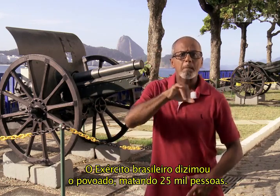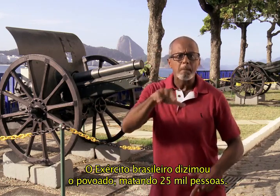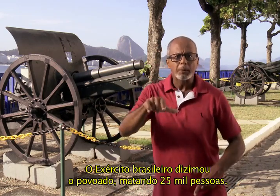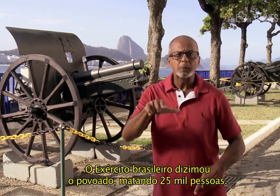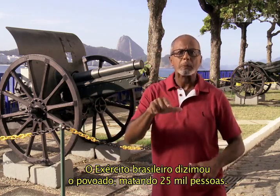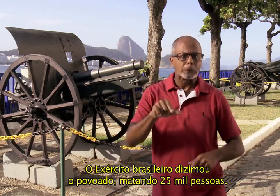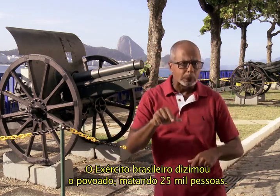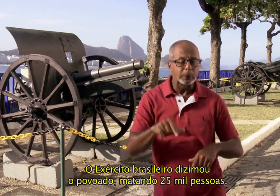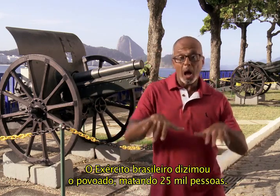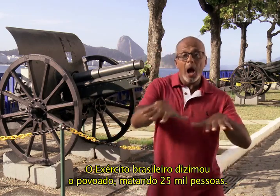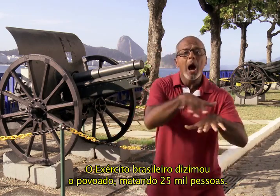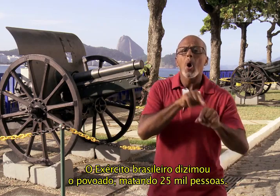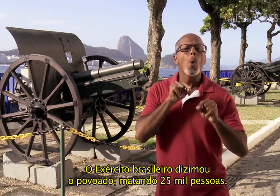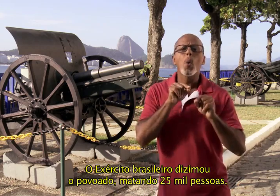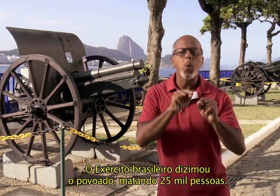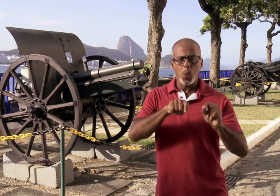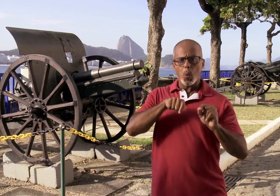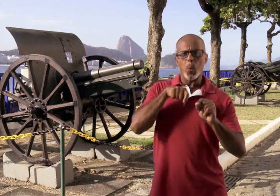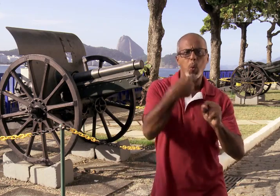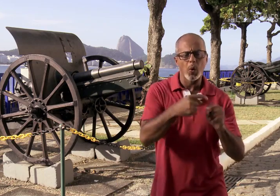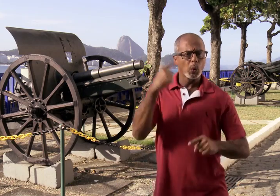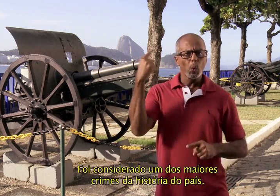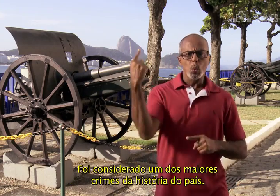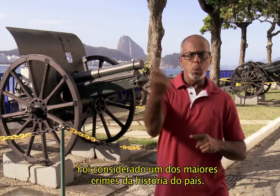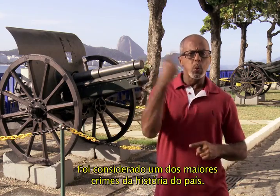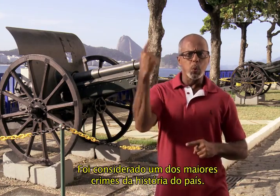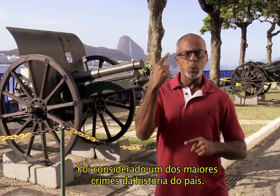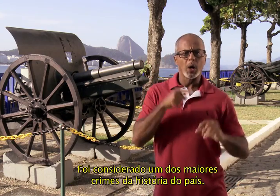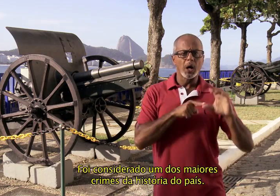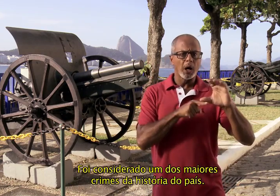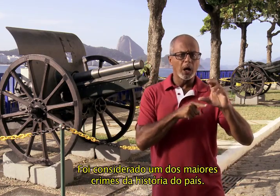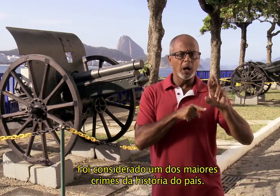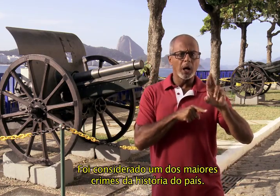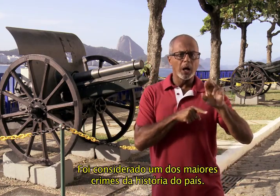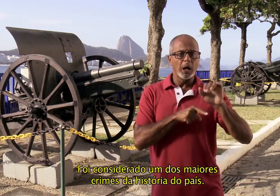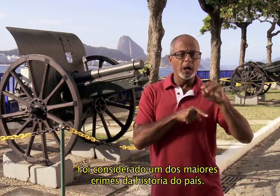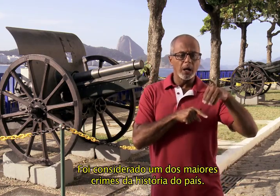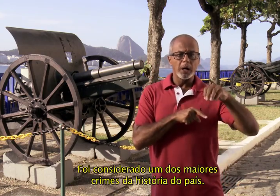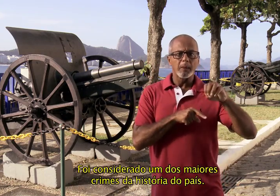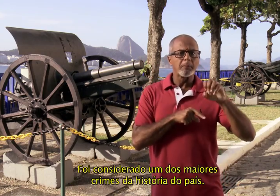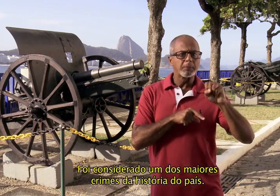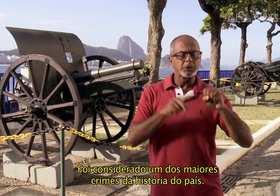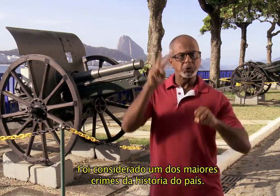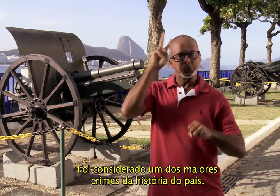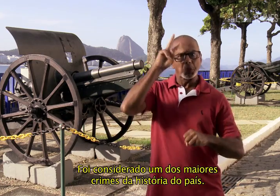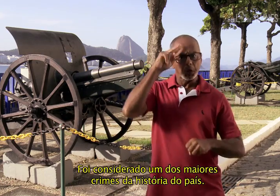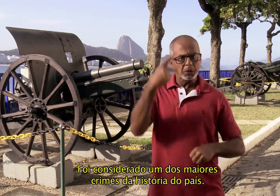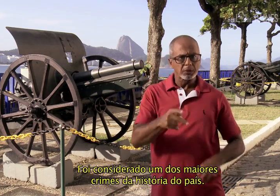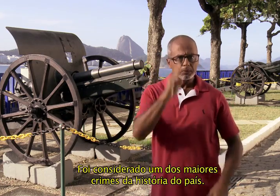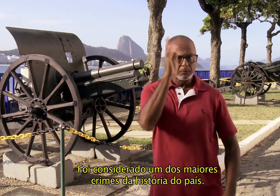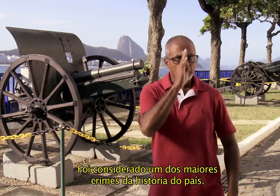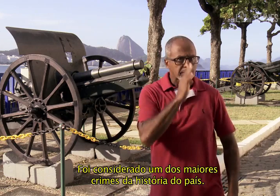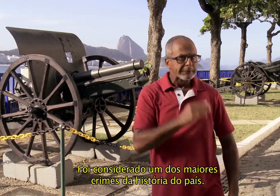matando 25.000 pessoas. Foi considerado um dos maiores crimes da história do